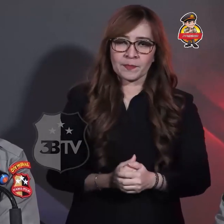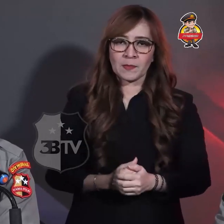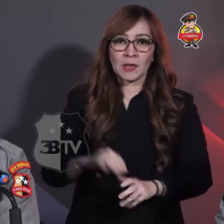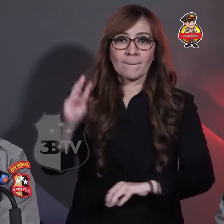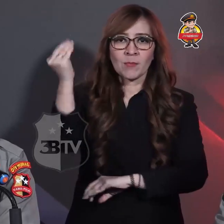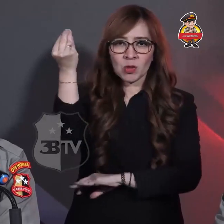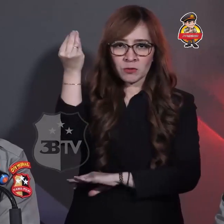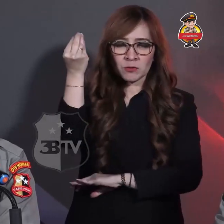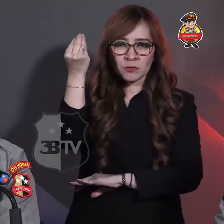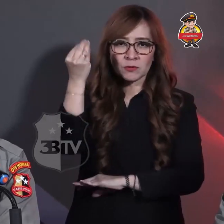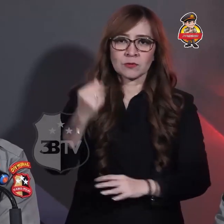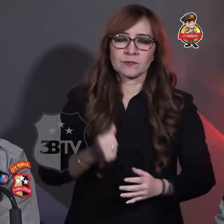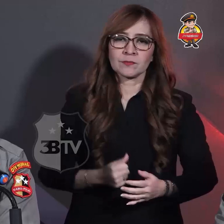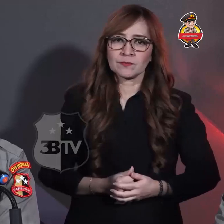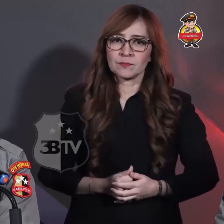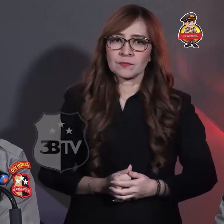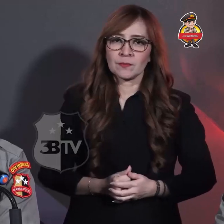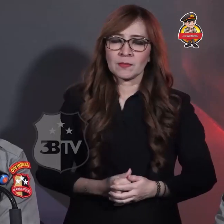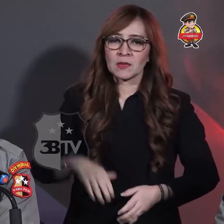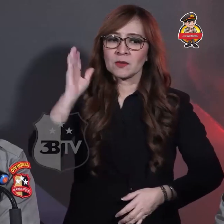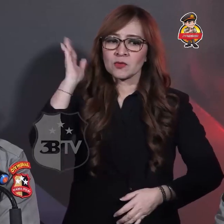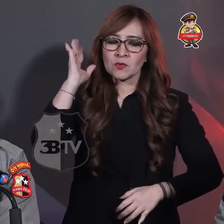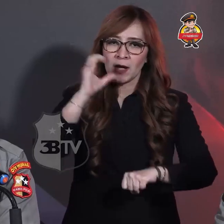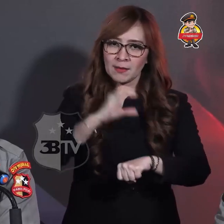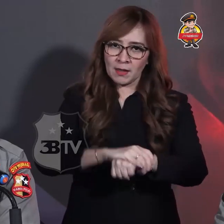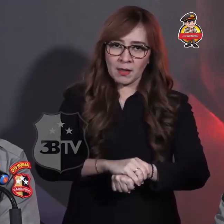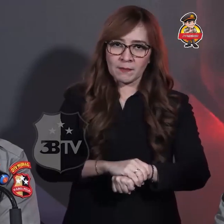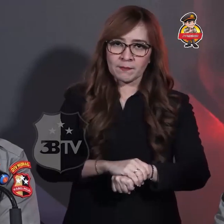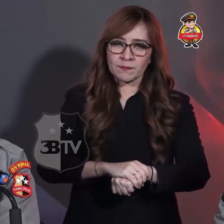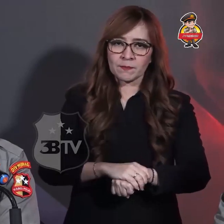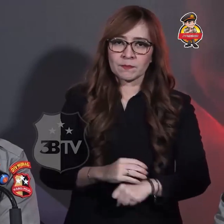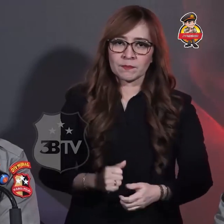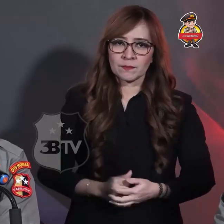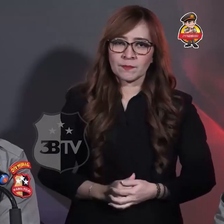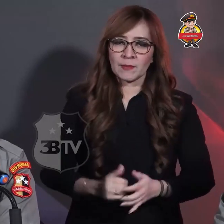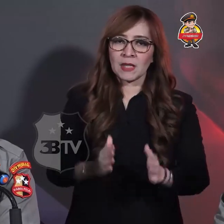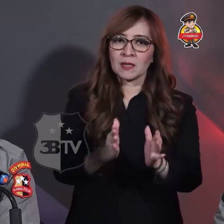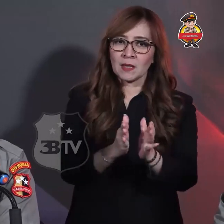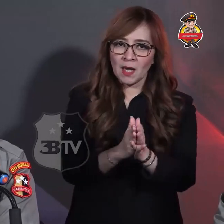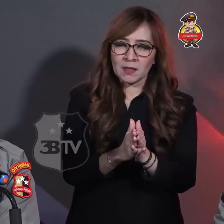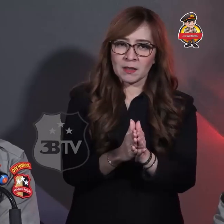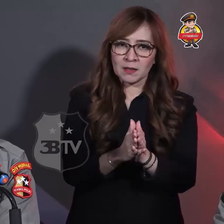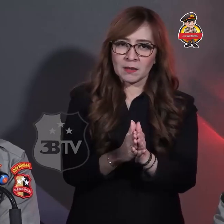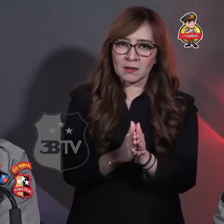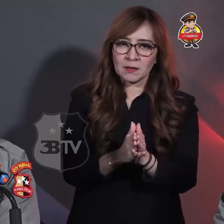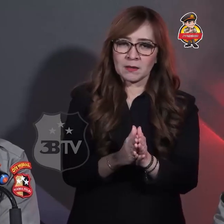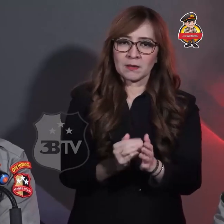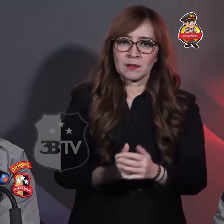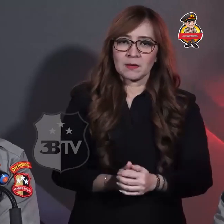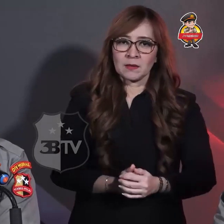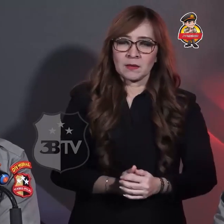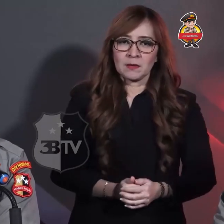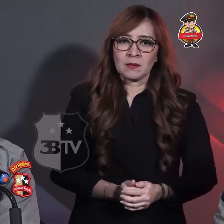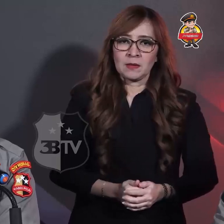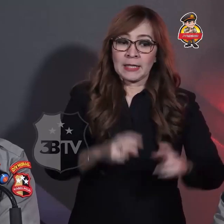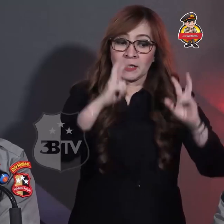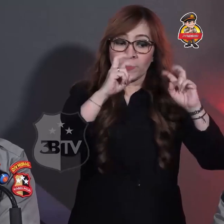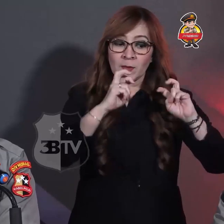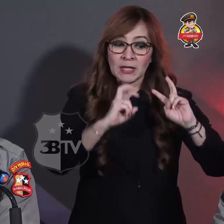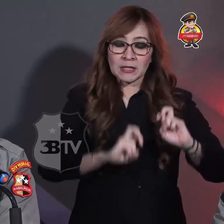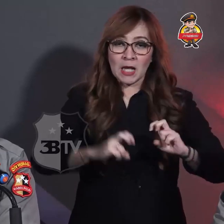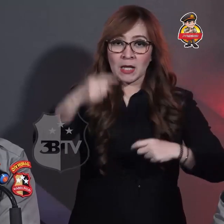mucikari, kemudian telah mengamankan, dan dalam pemeriksaan yang bersangkutan mengakui